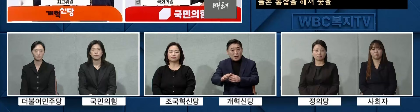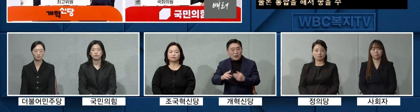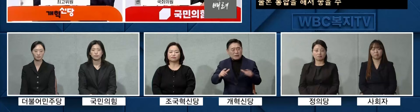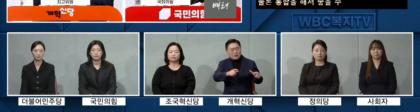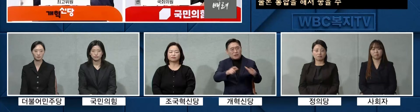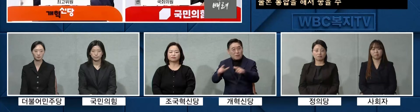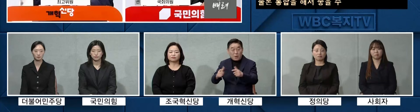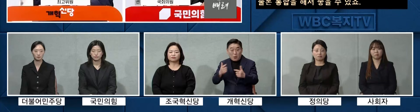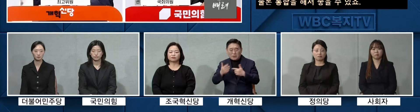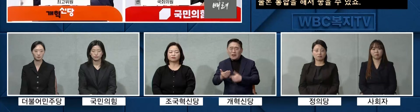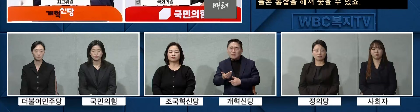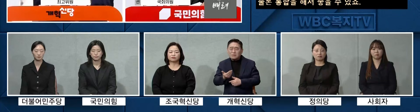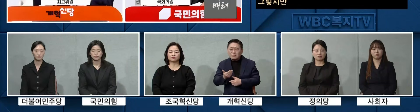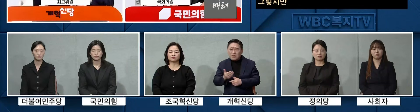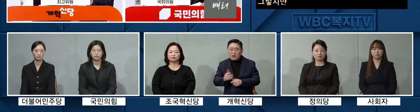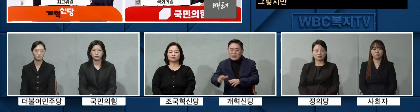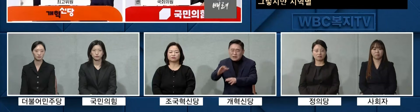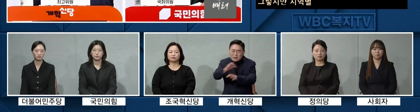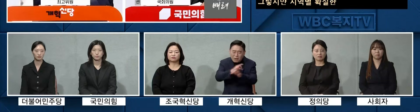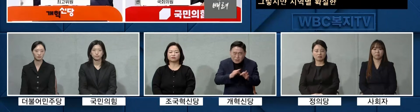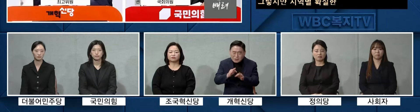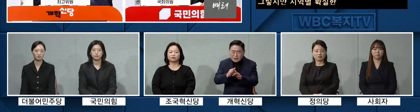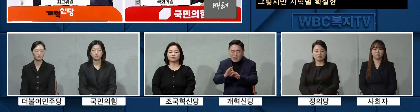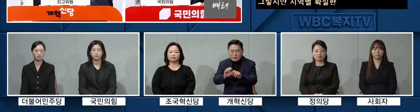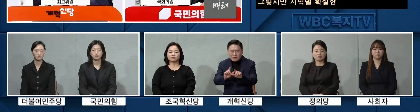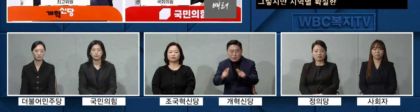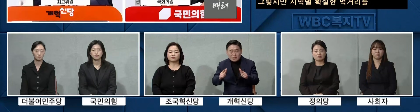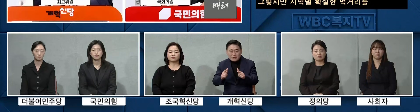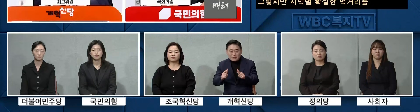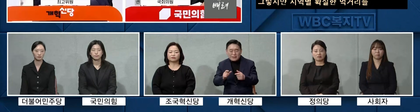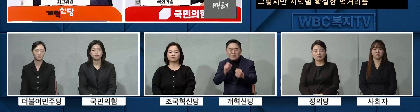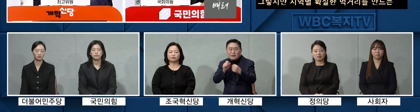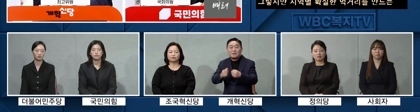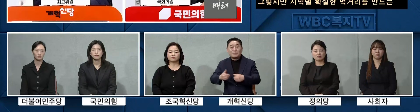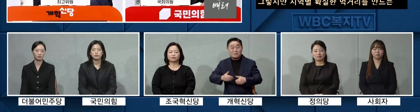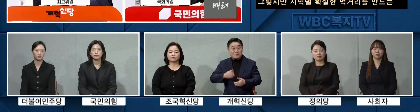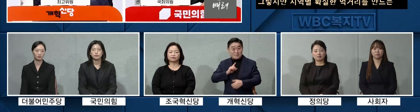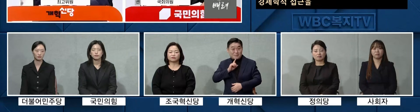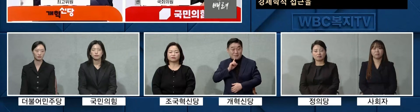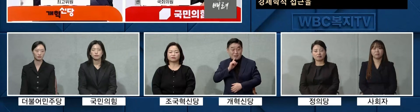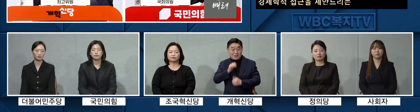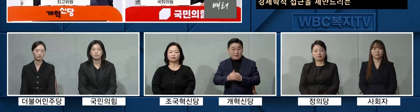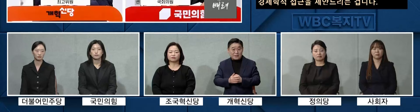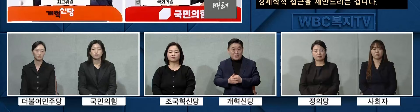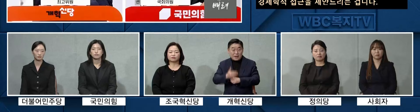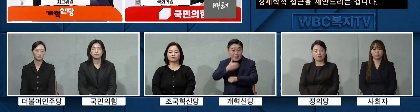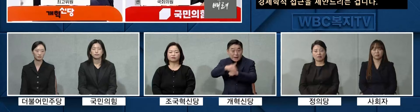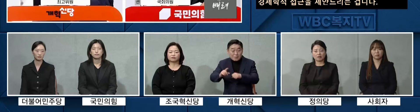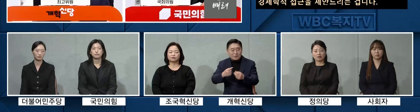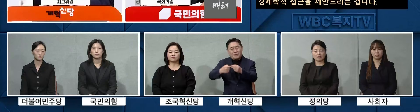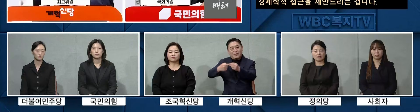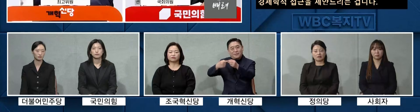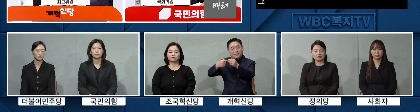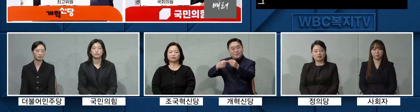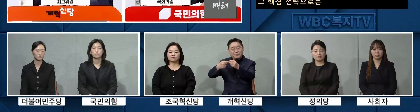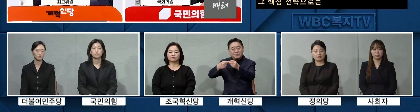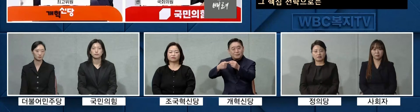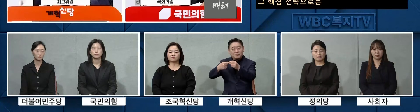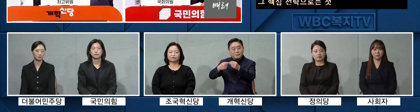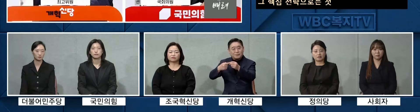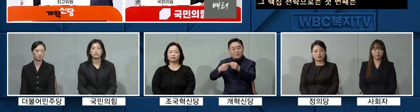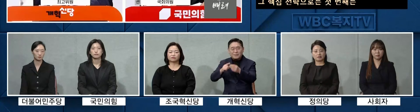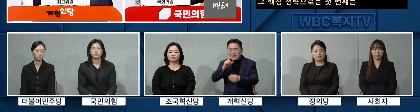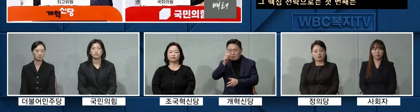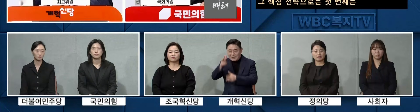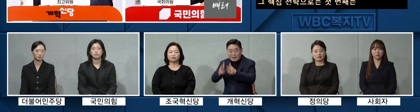지역별 확실한 먹거리를 만드는 경제학적 접근을 제안 드리는 겁니다. 그 핵심 전략으로는 첫 번째는 첨단